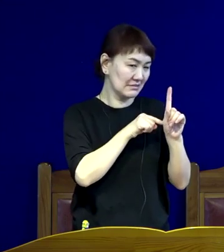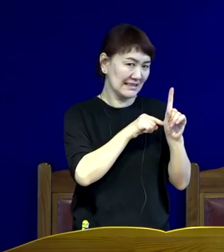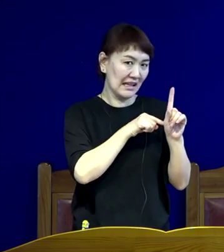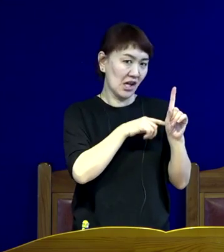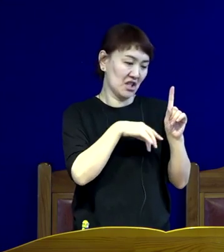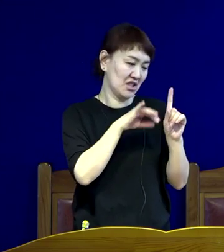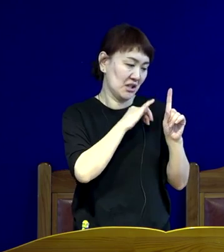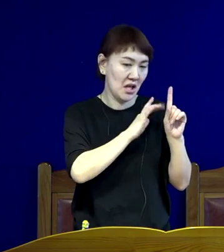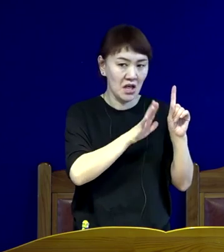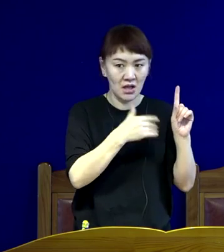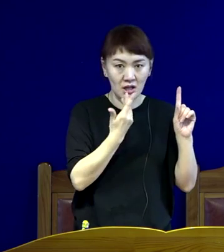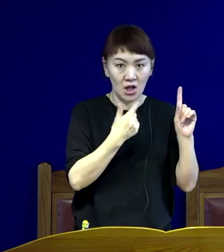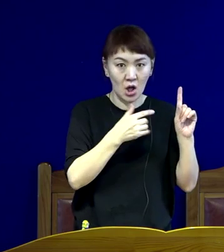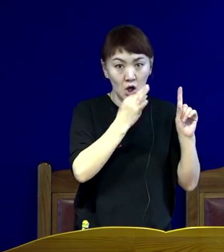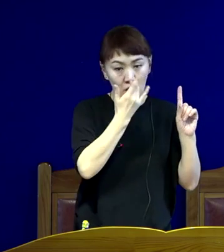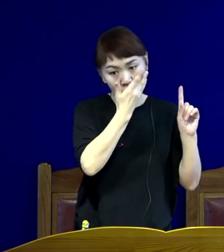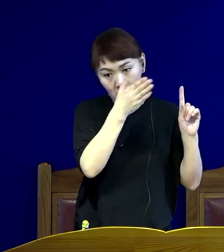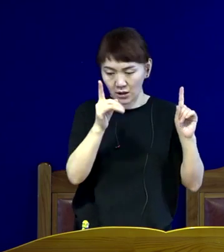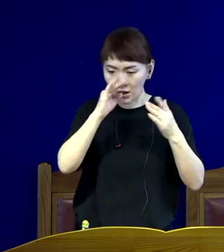нүүрлдэг.